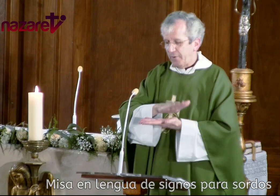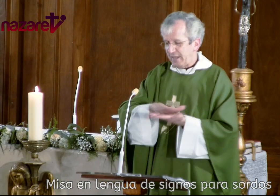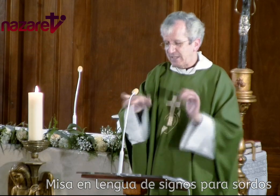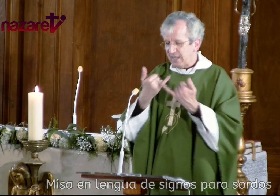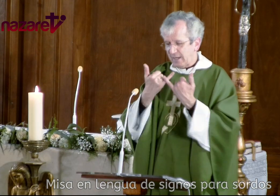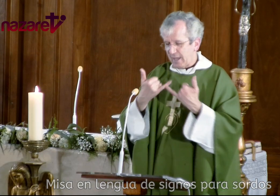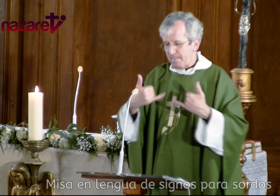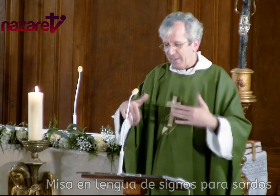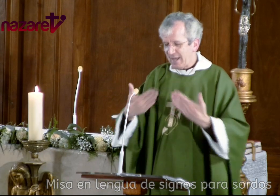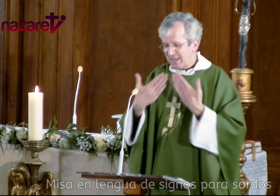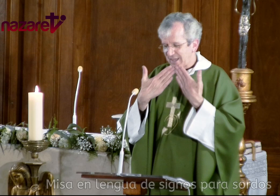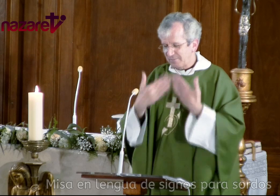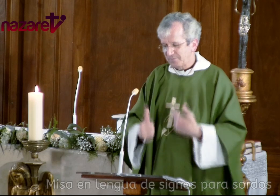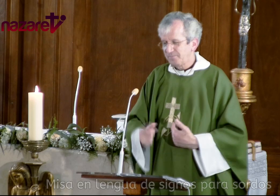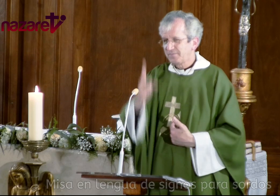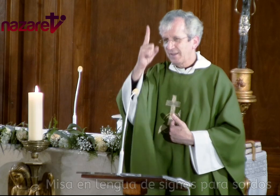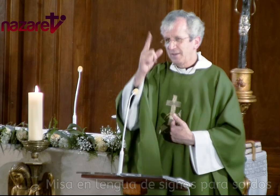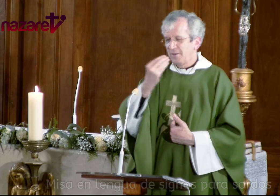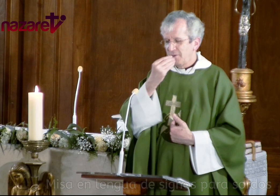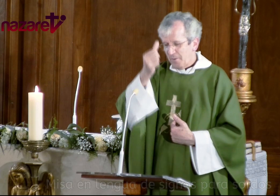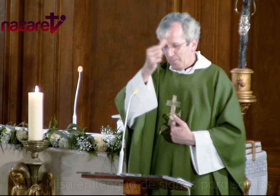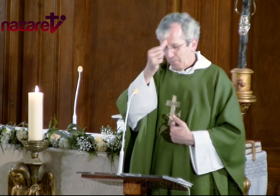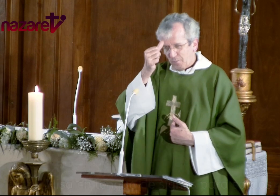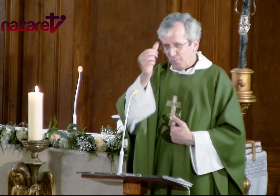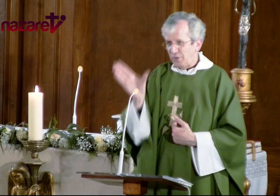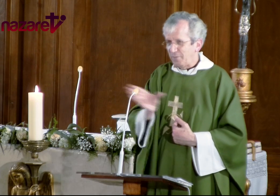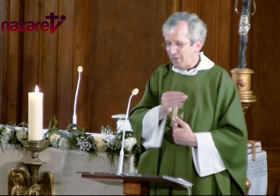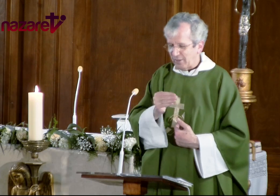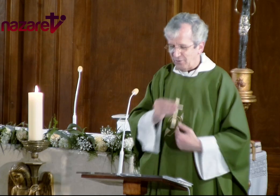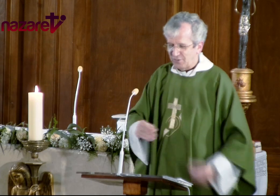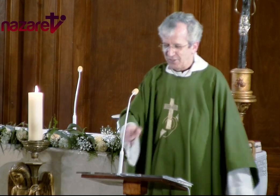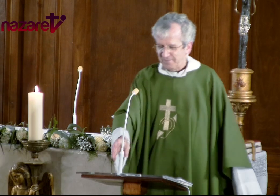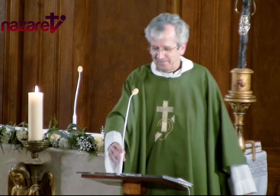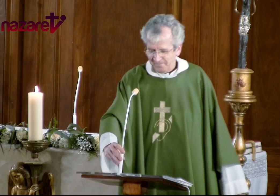podéis ir en paz buen domingo a todos